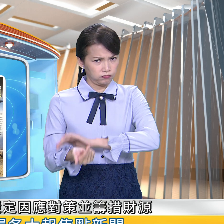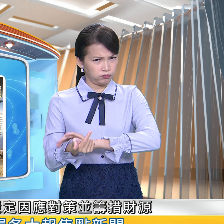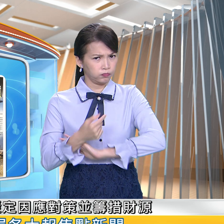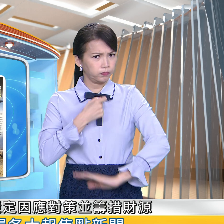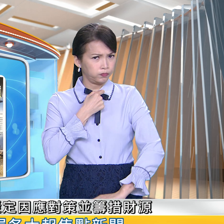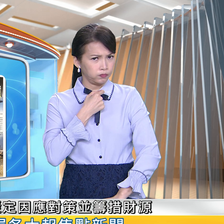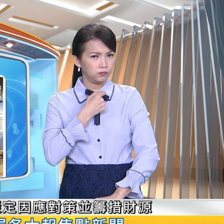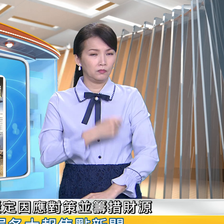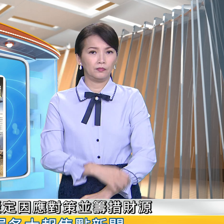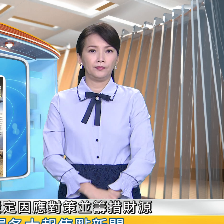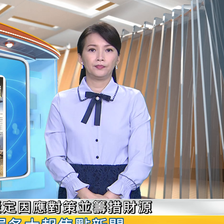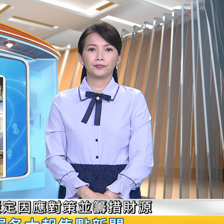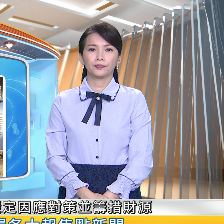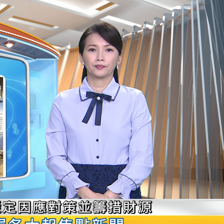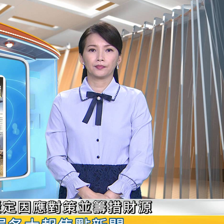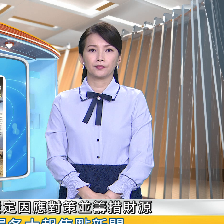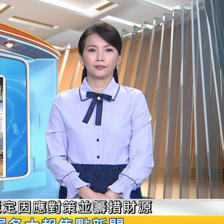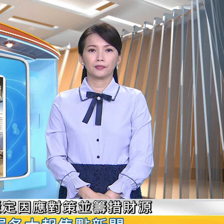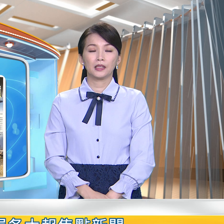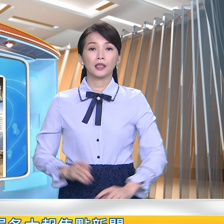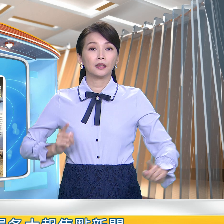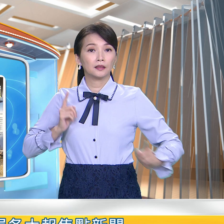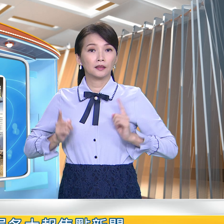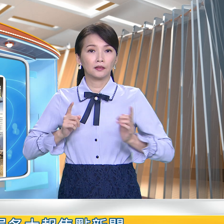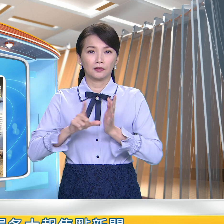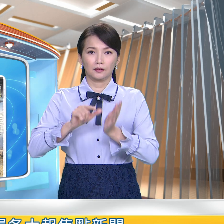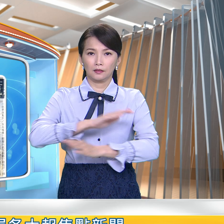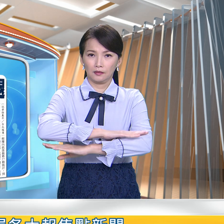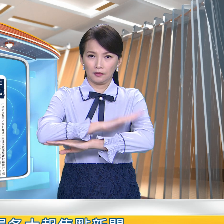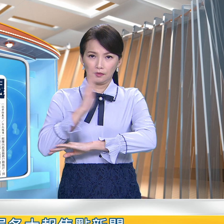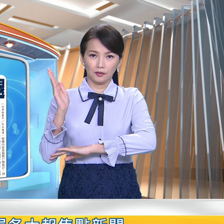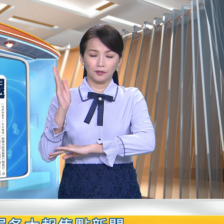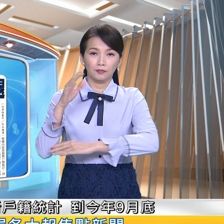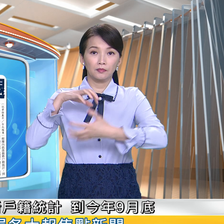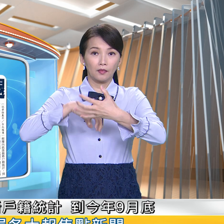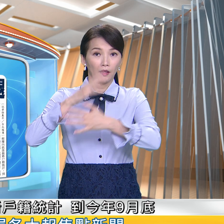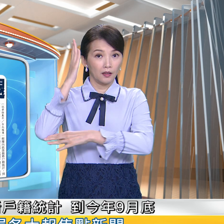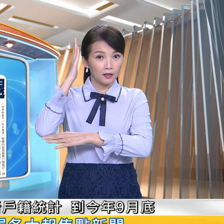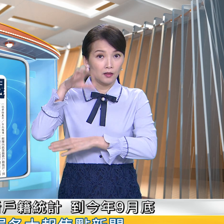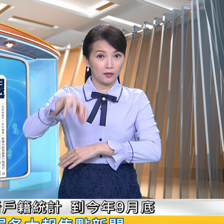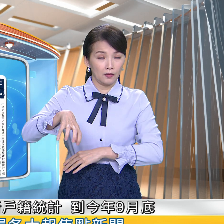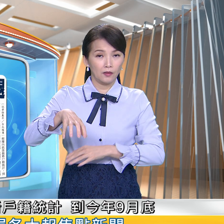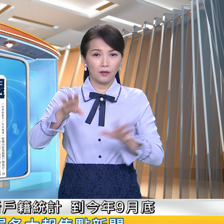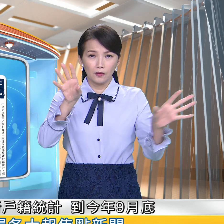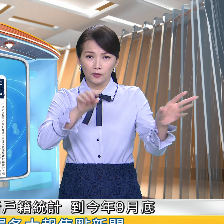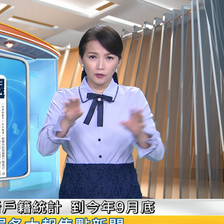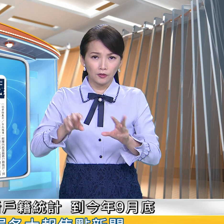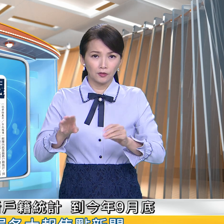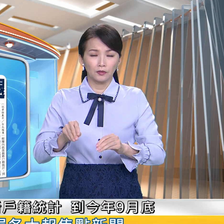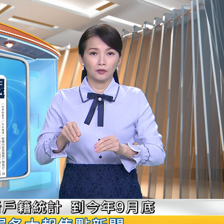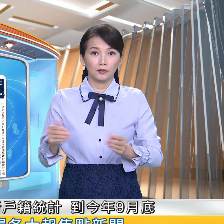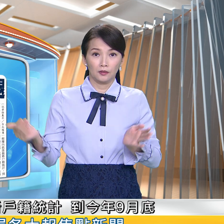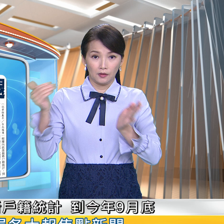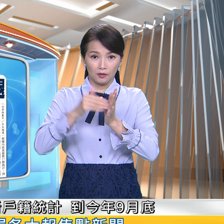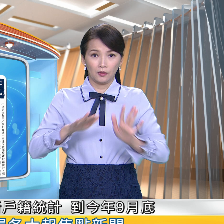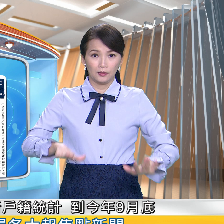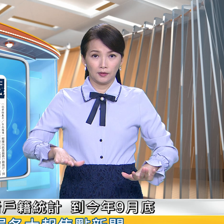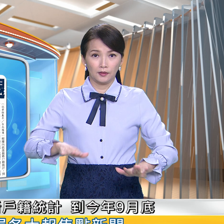筹措裁员。再来看《自由时报》的报道，根据内政部最新户籍统